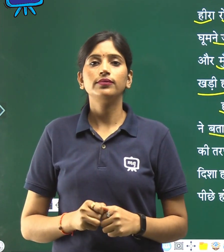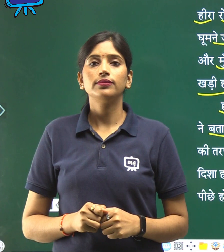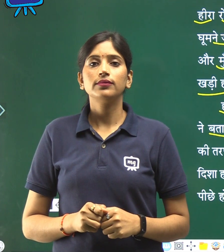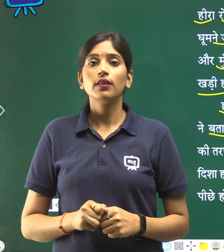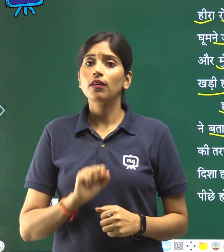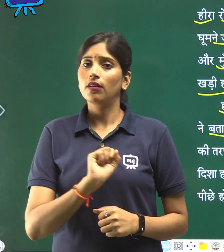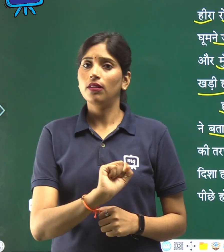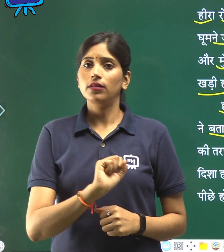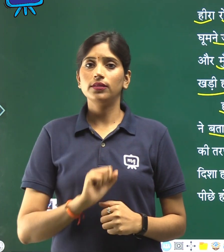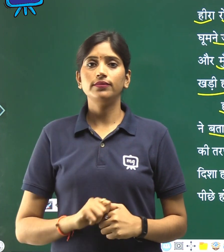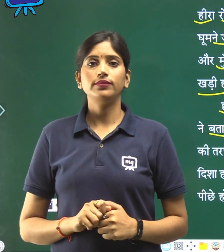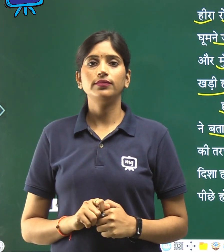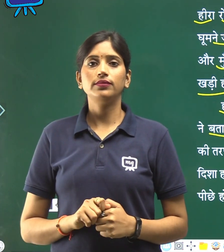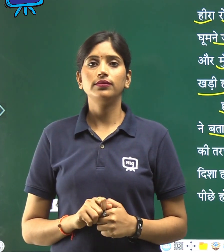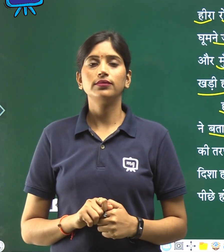अगर